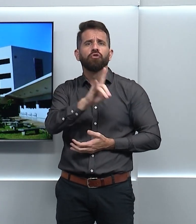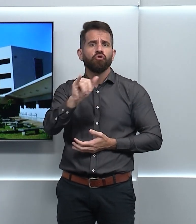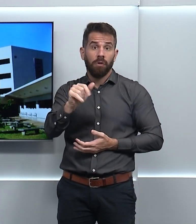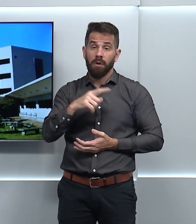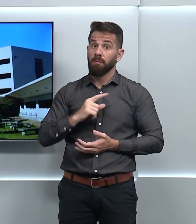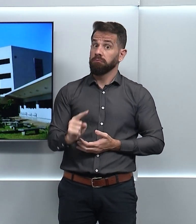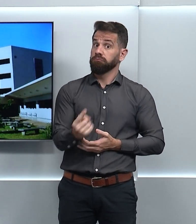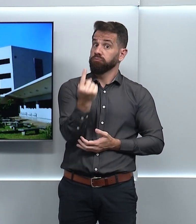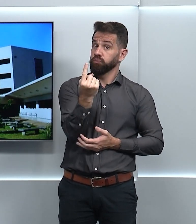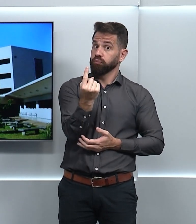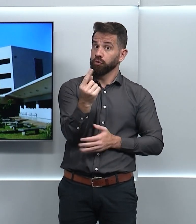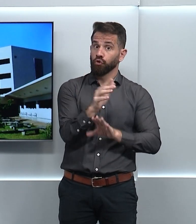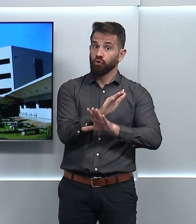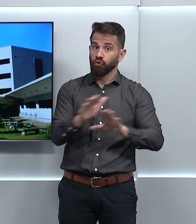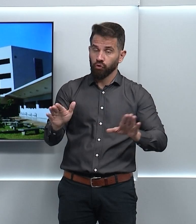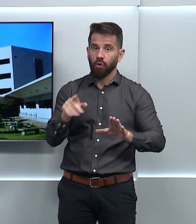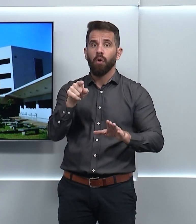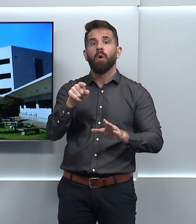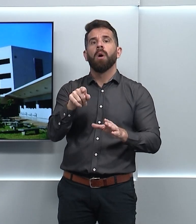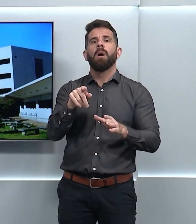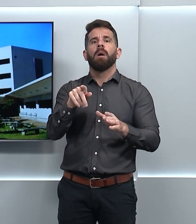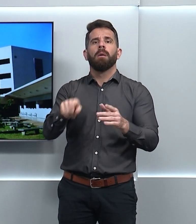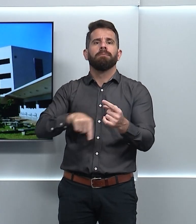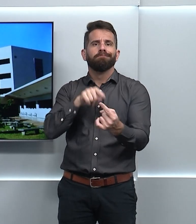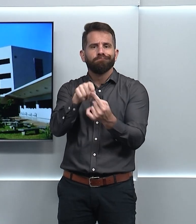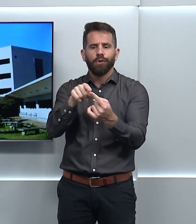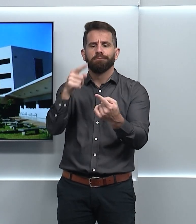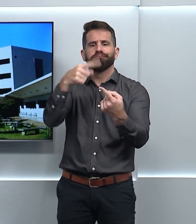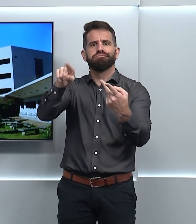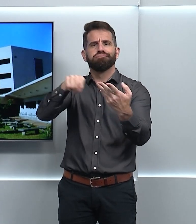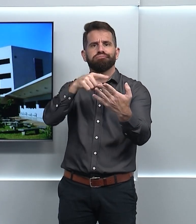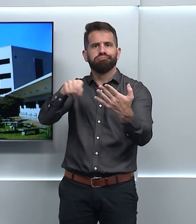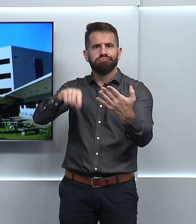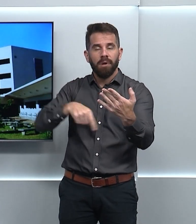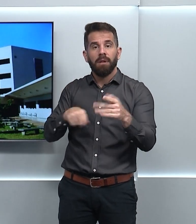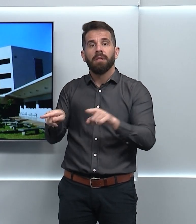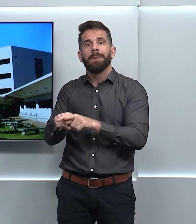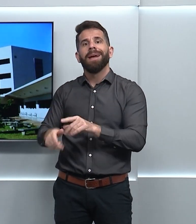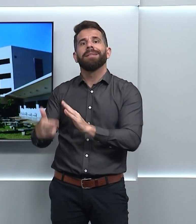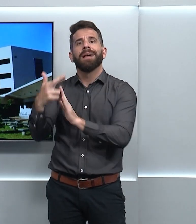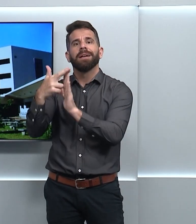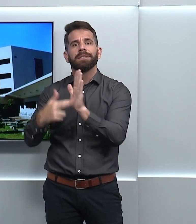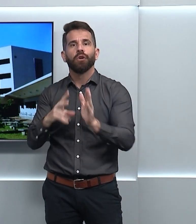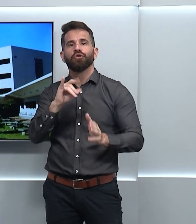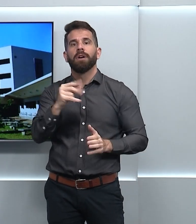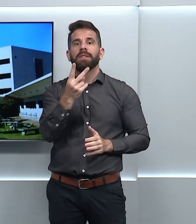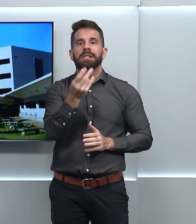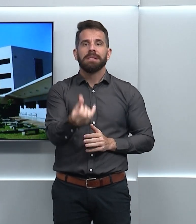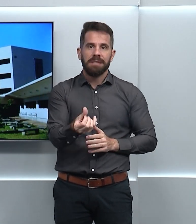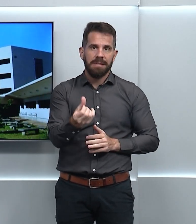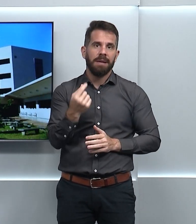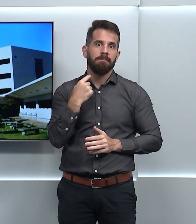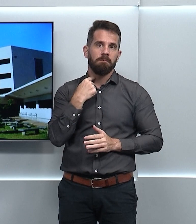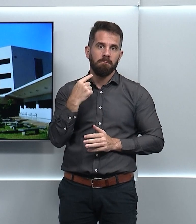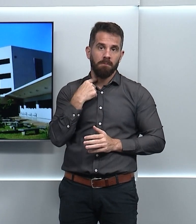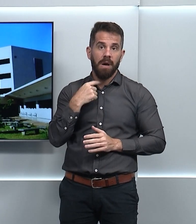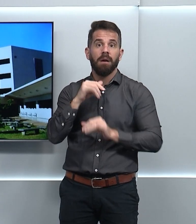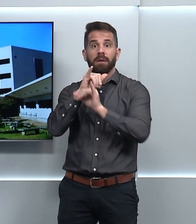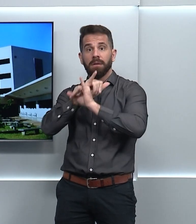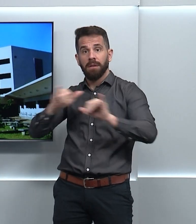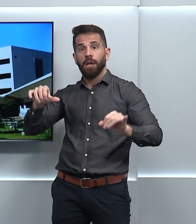fase única, com prova objetiva e redação no dia 26 de maio. O resultado final será divulgado em 9 de